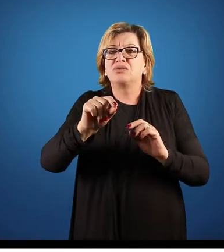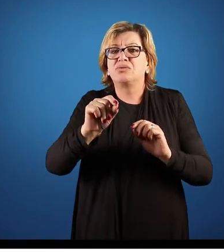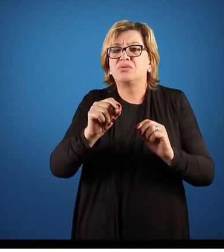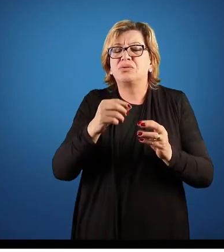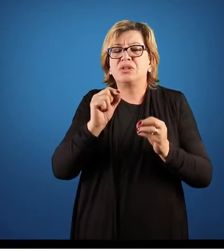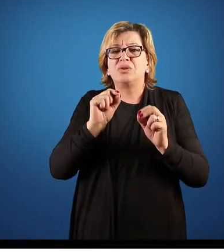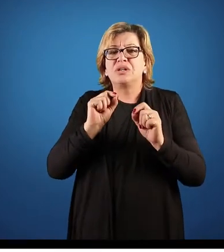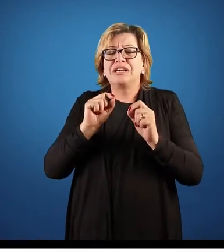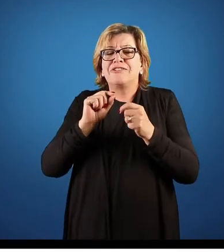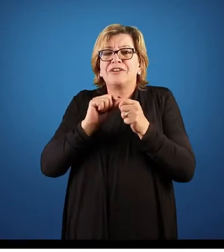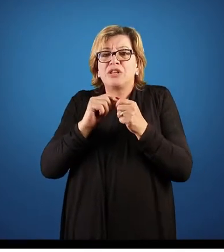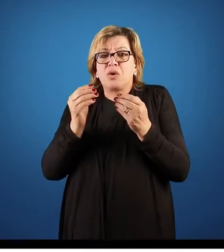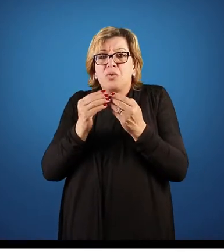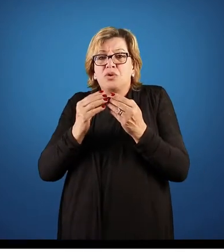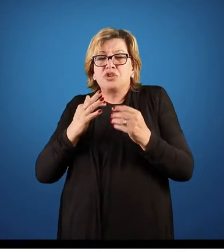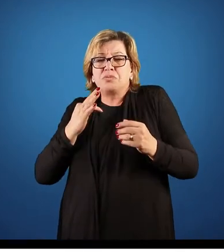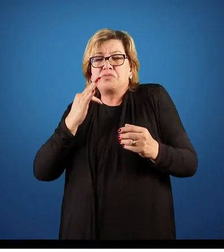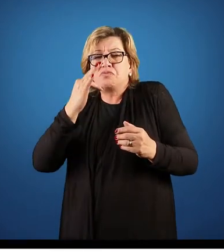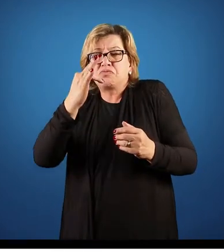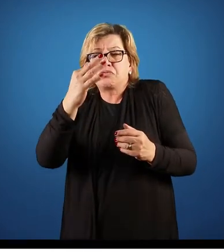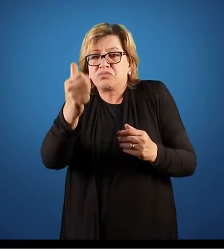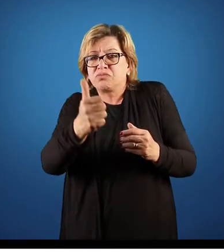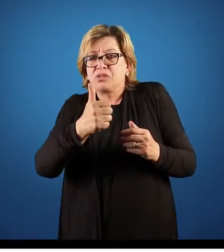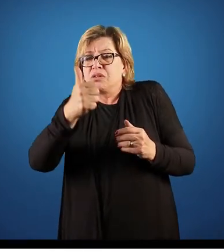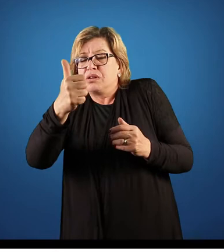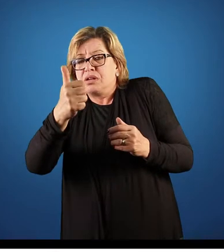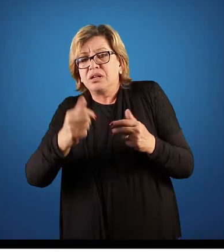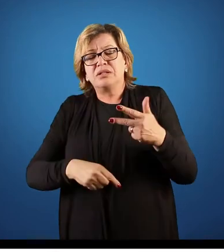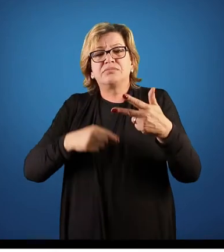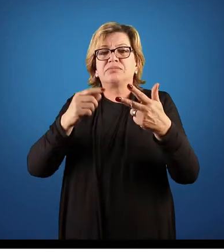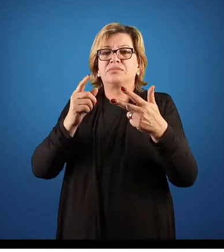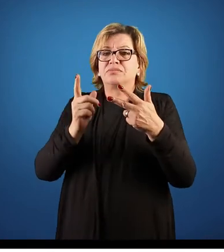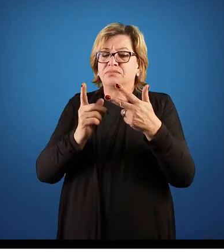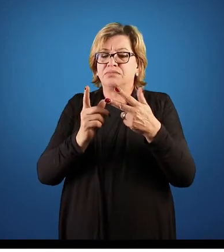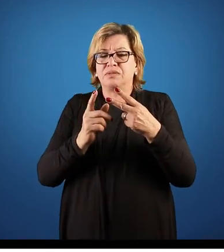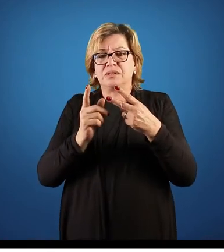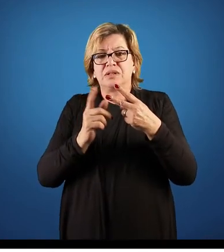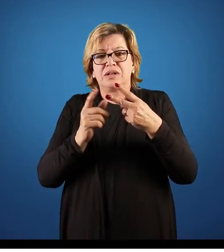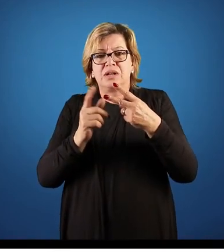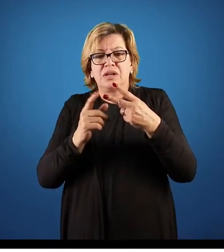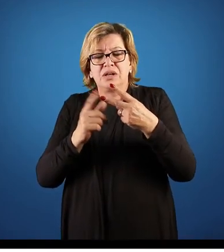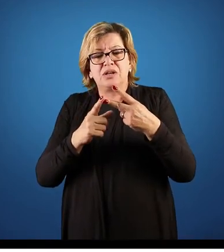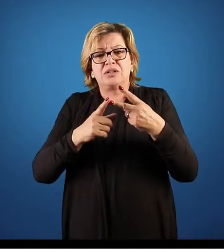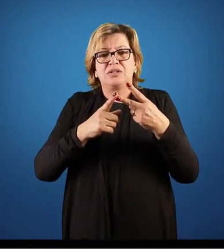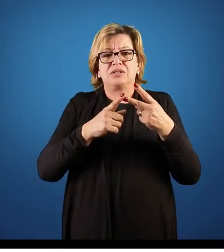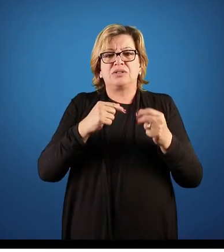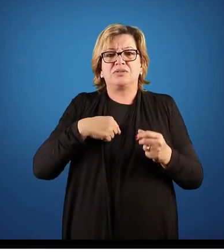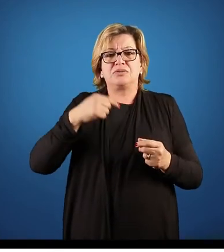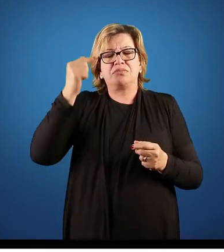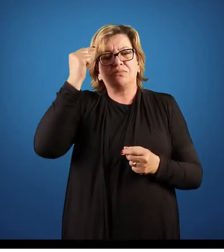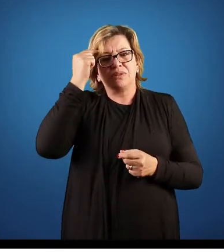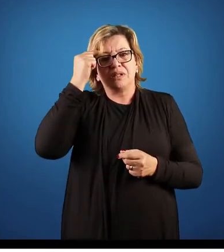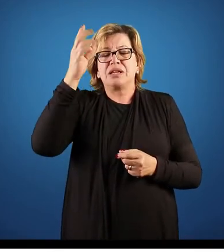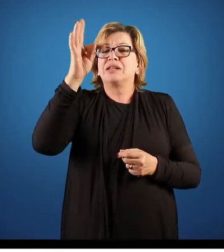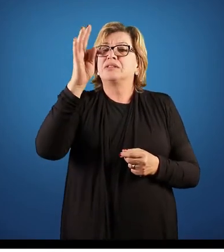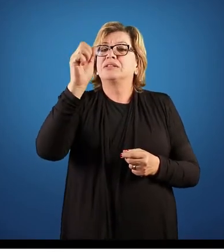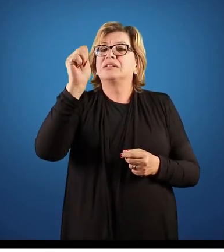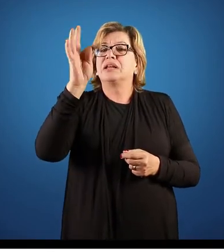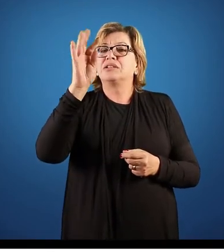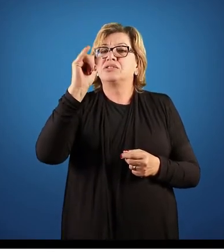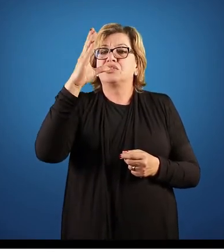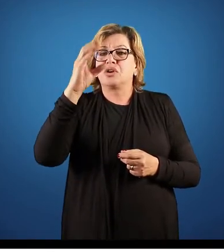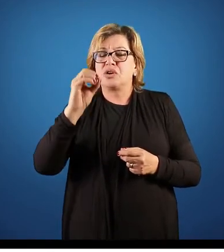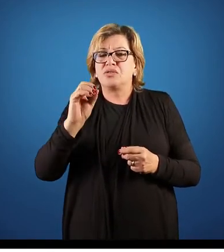para que eu possa conquistar aquele objetivo de longo prazo quando eu estou trabalhando a parte nem do pensamento é tático não é